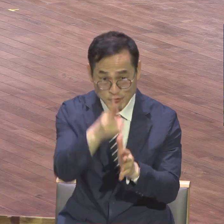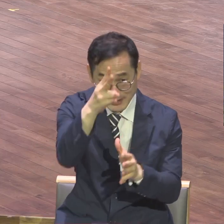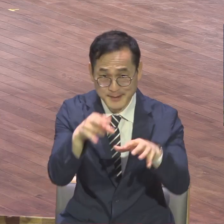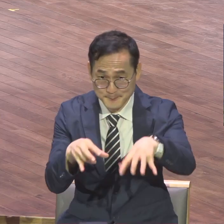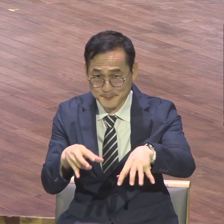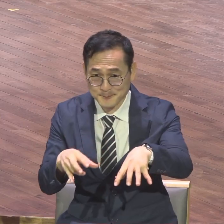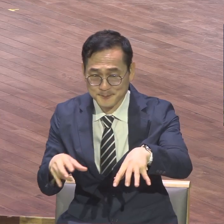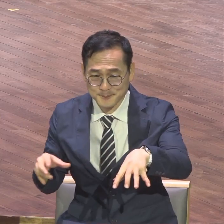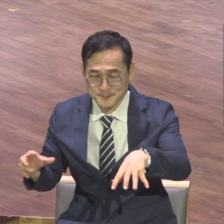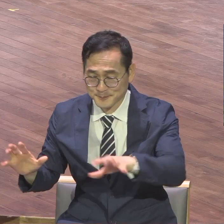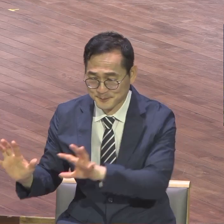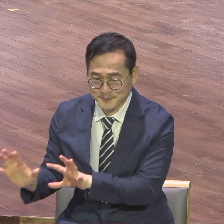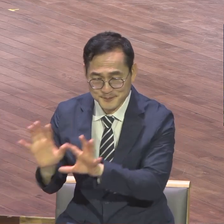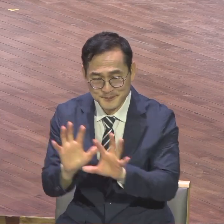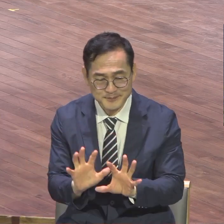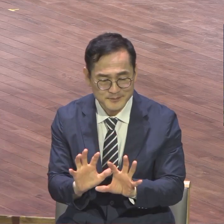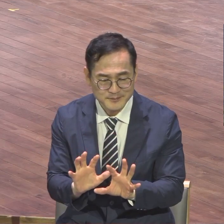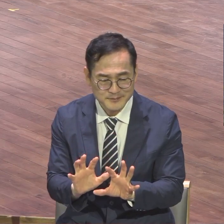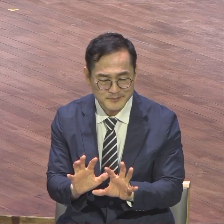이 가가지고 이